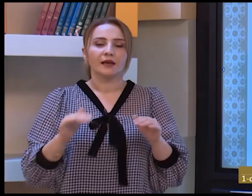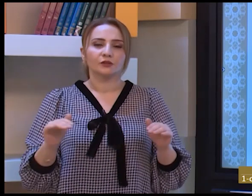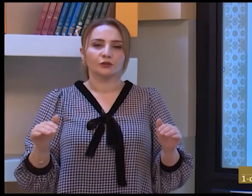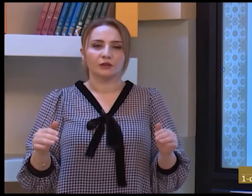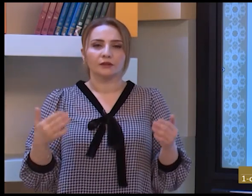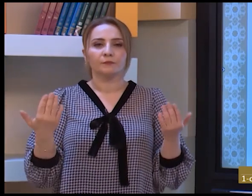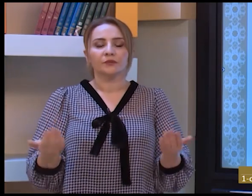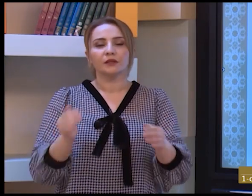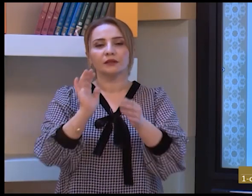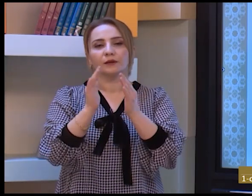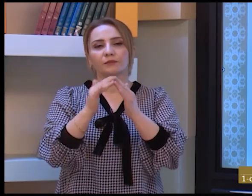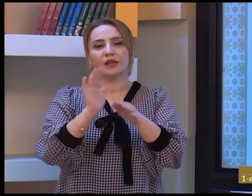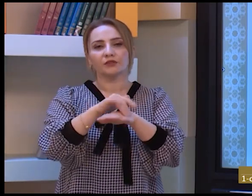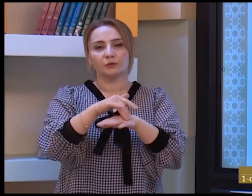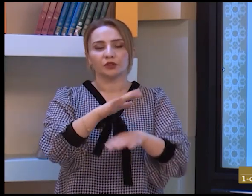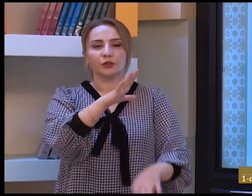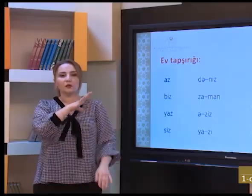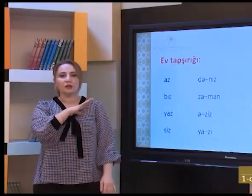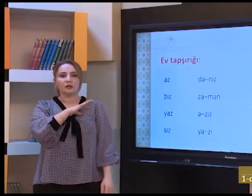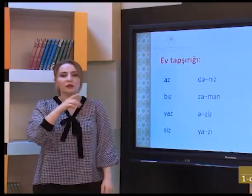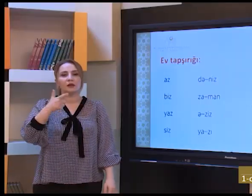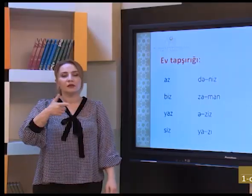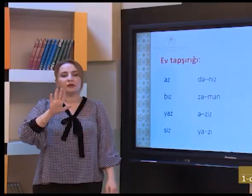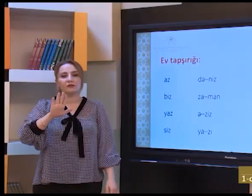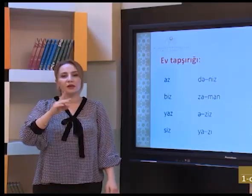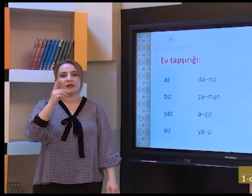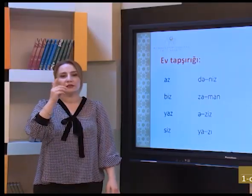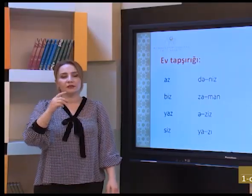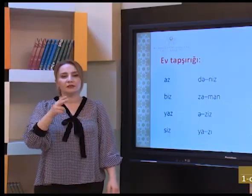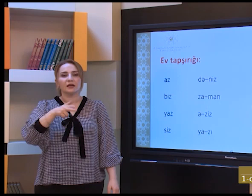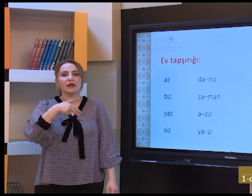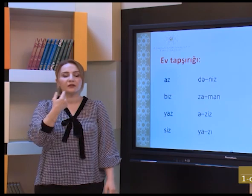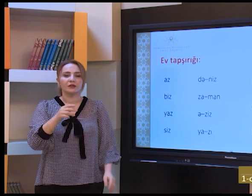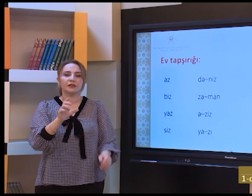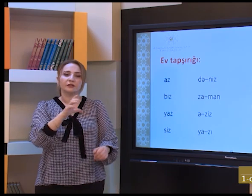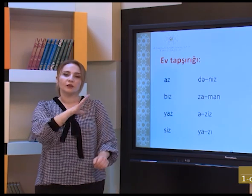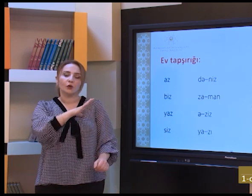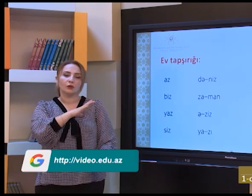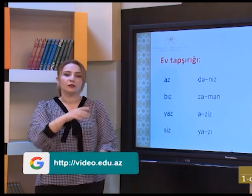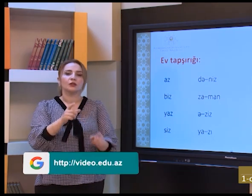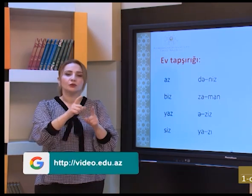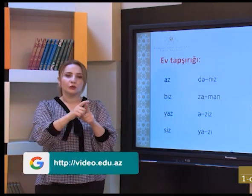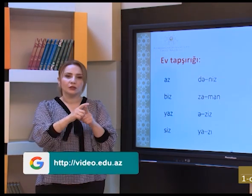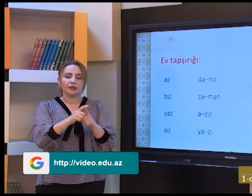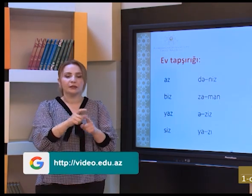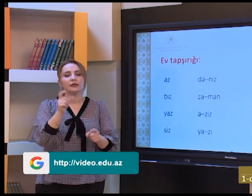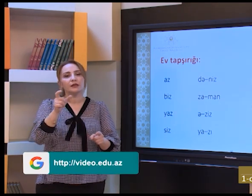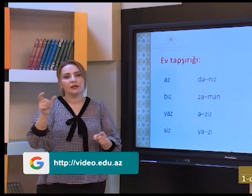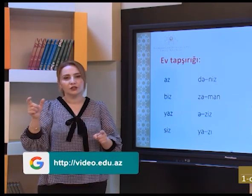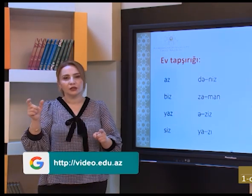Əziz uşaqlar, indi ev tapşırığı olaraq Q və Z hərflərindən olan sözləri,